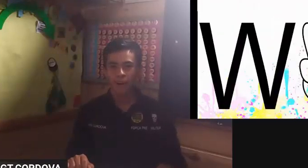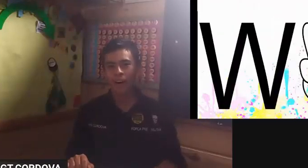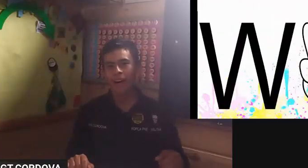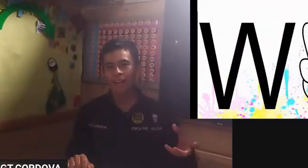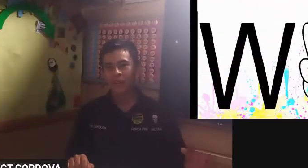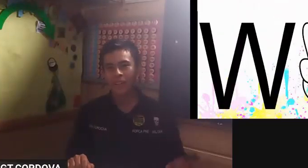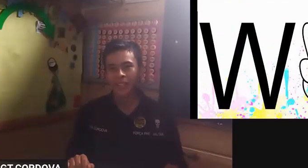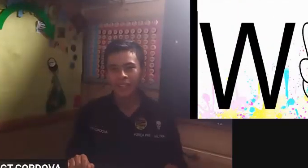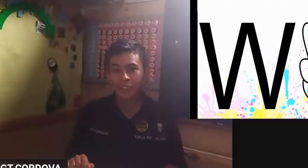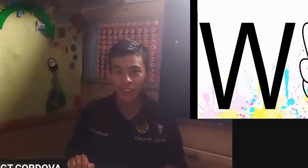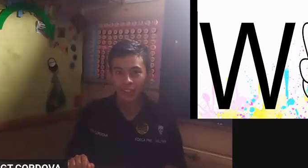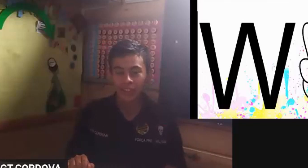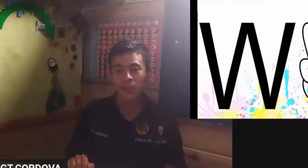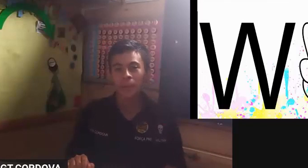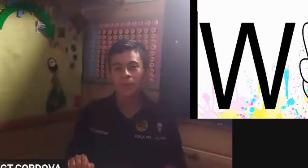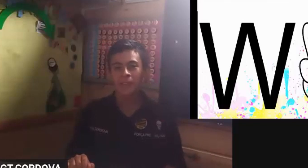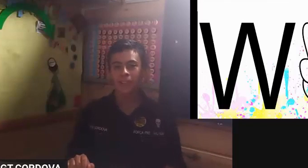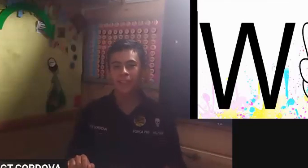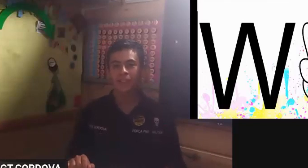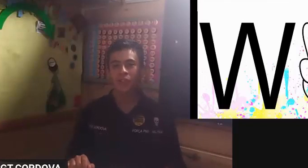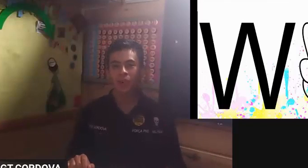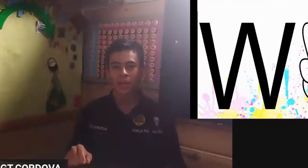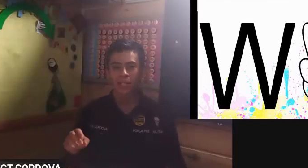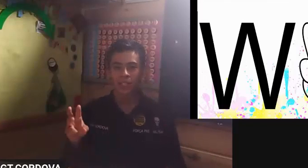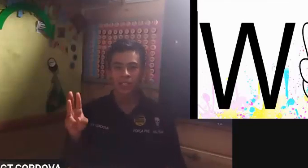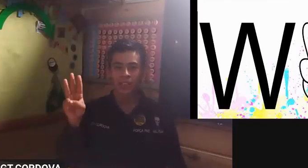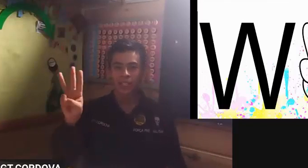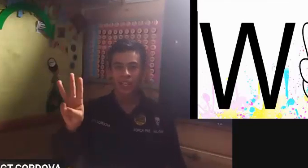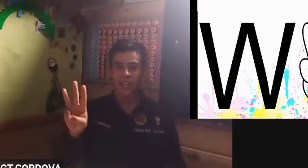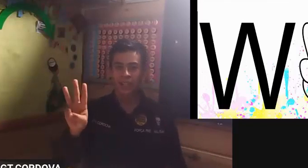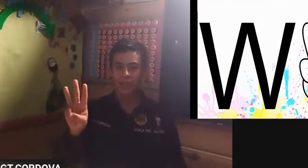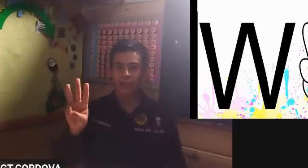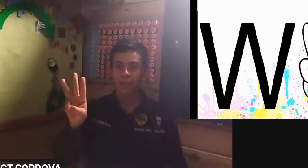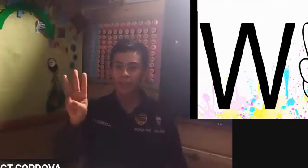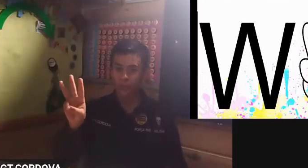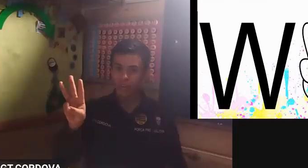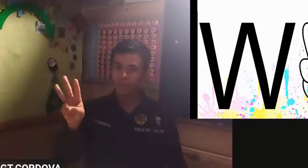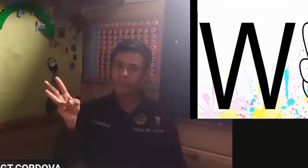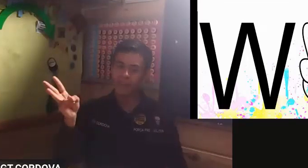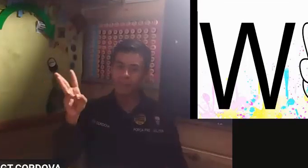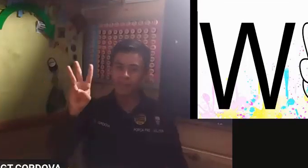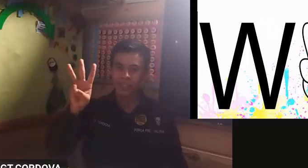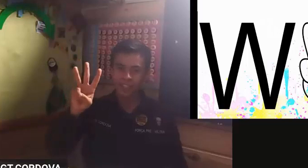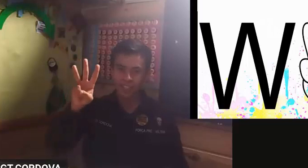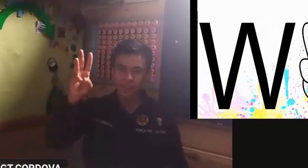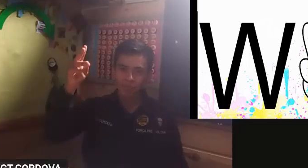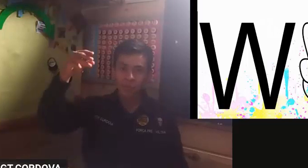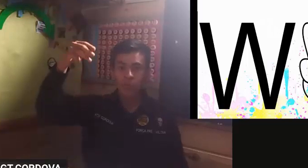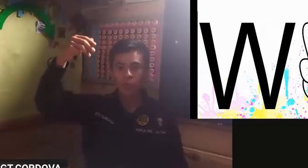Ó, agora eu já dei a dica para os senhores de como é que a gente tem que deixar o W, né? Porque já que como